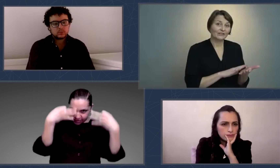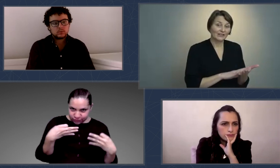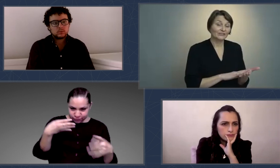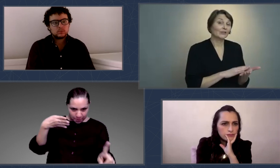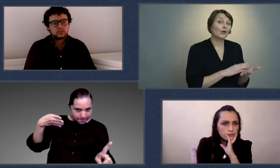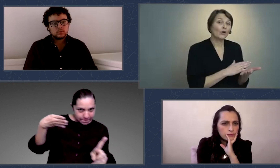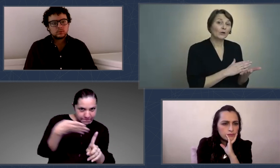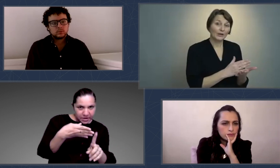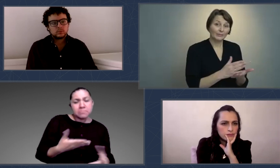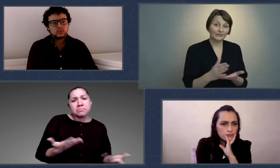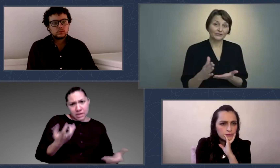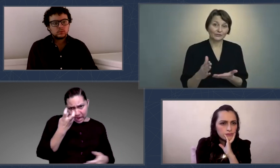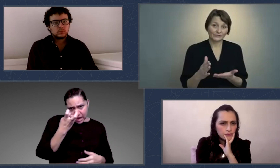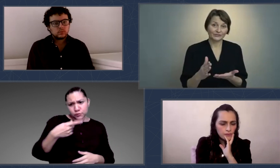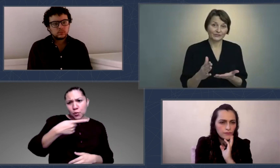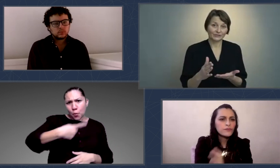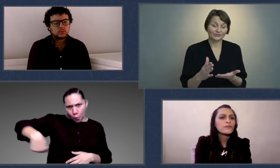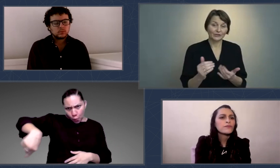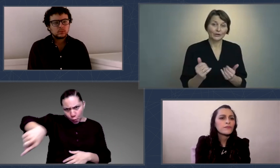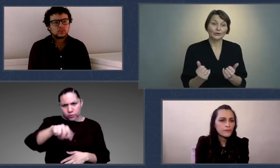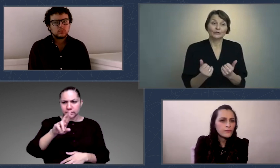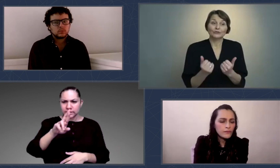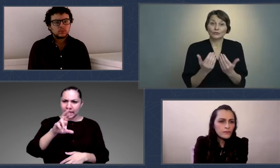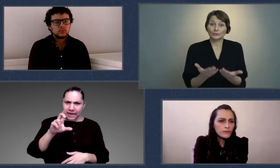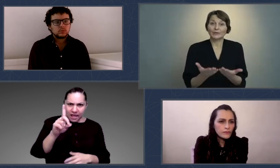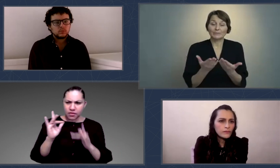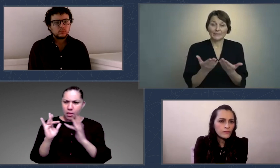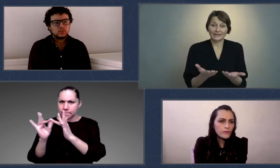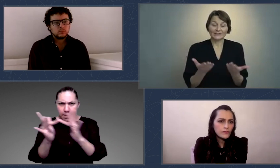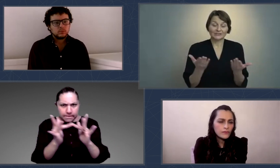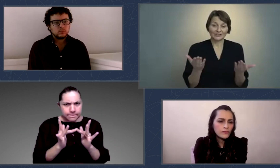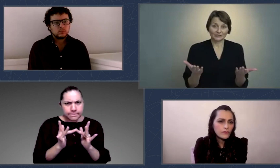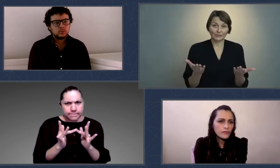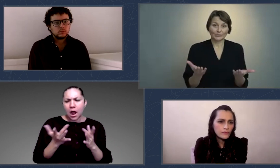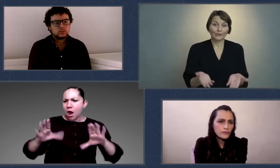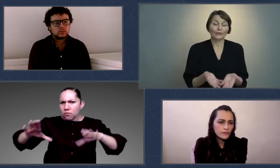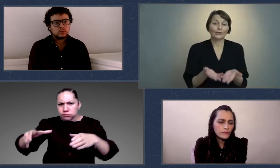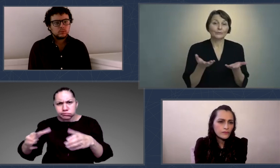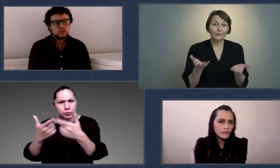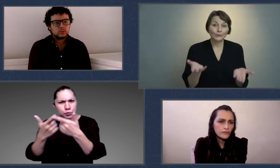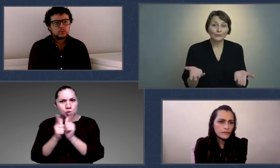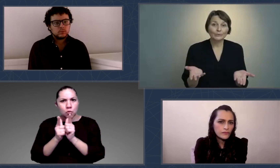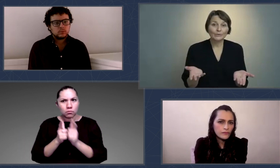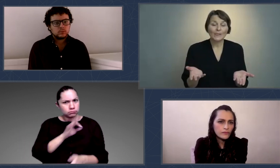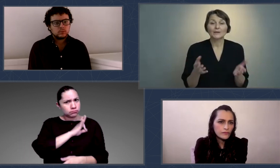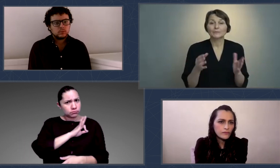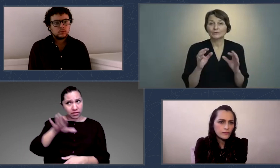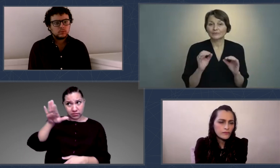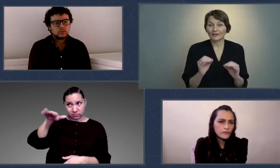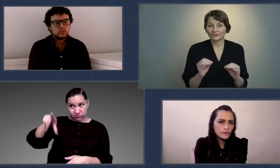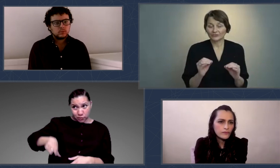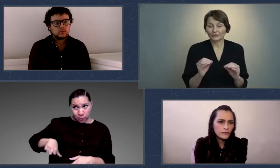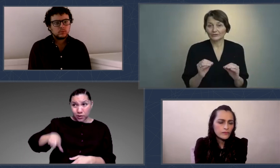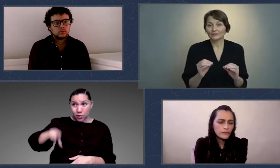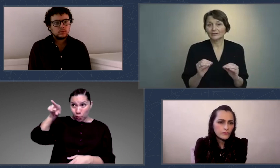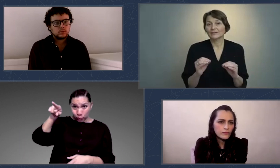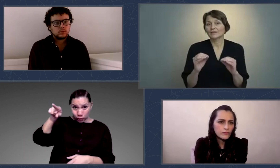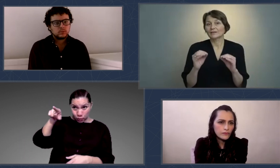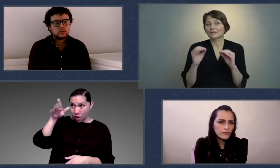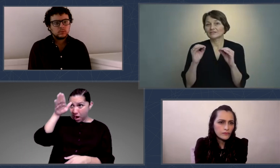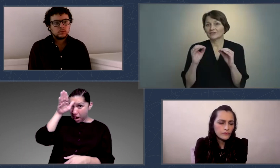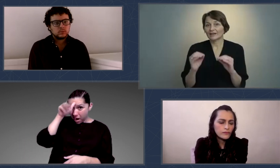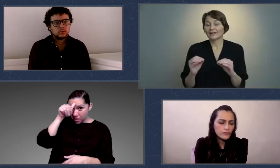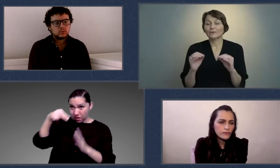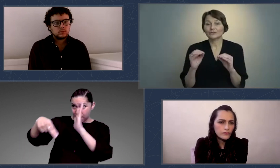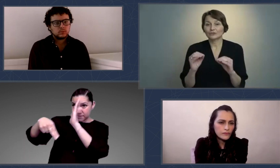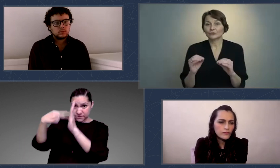redes, pueden we plantarse en el gobierno y decirle, prioritize mira, the UN gobierno, tú convention that ratificaste esta in Convención de this las Naciones convention it Unidas says that sobre los all derechos de public las personas con